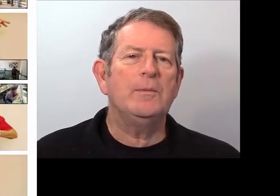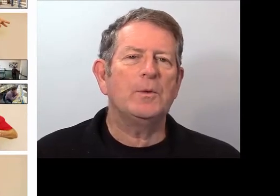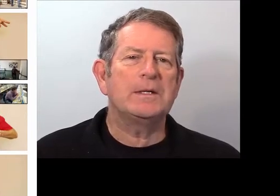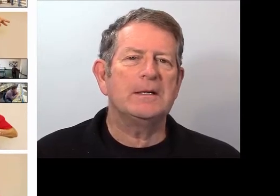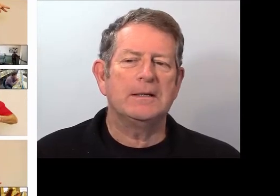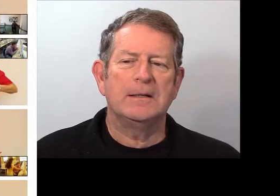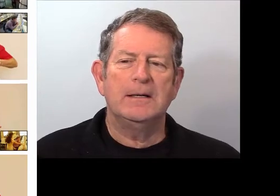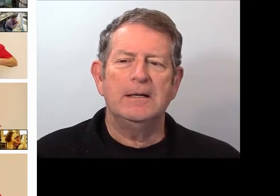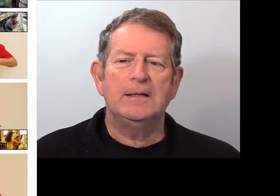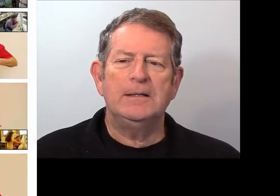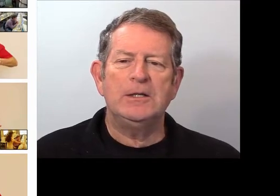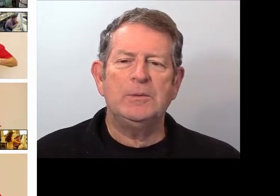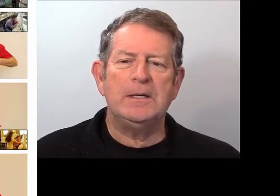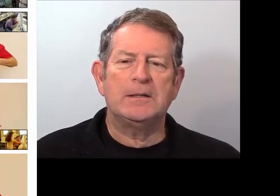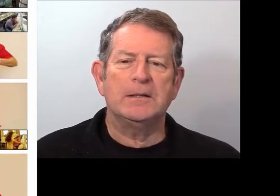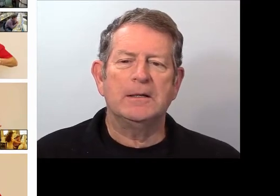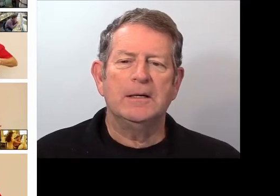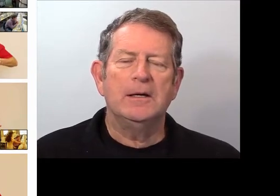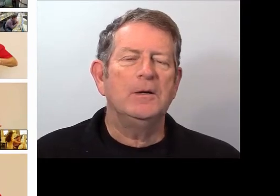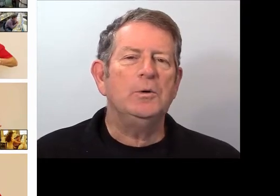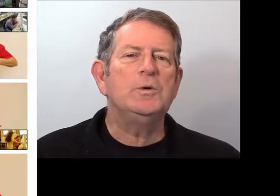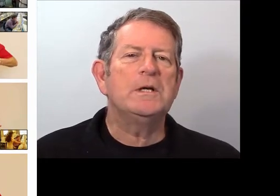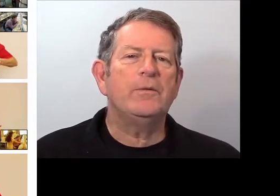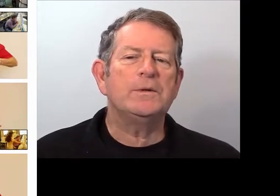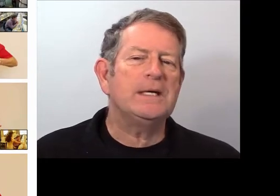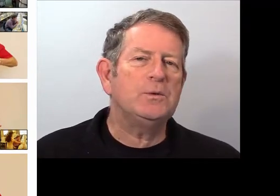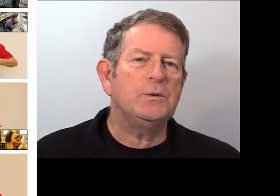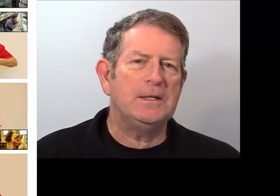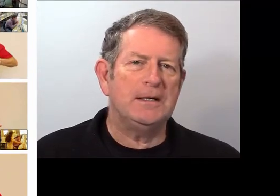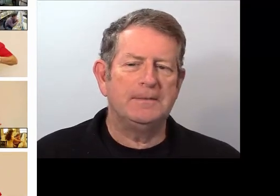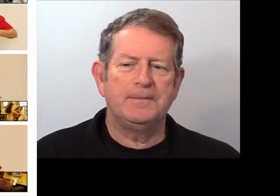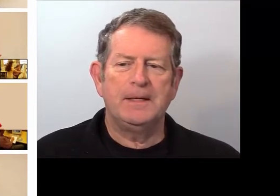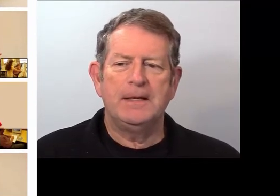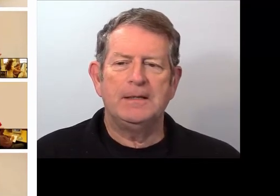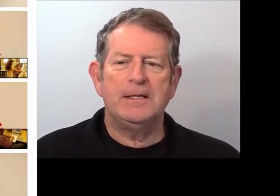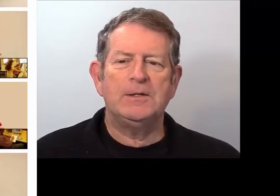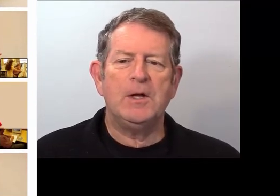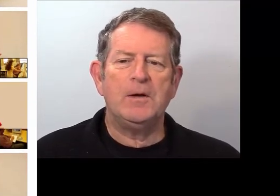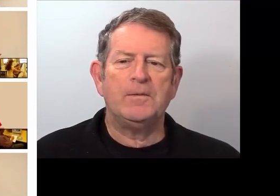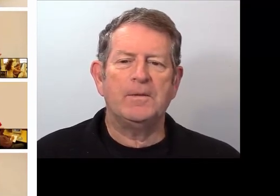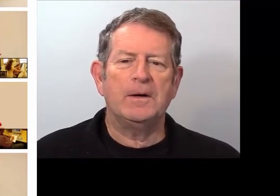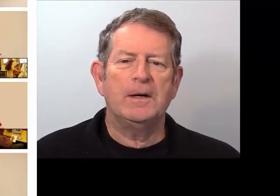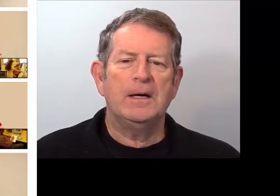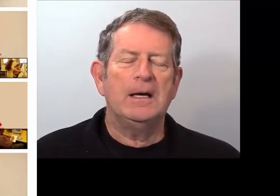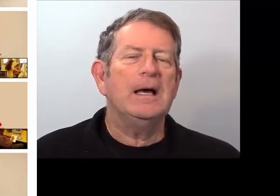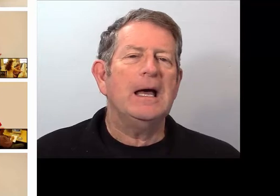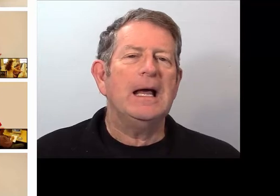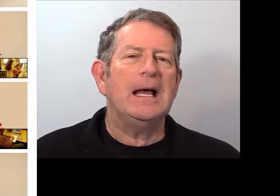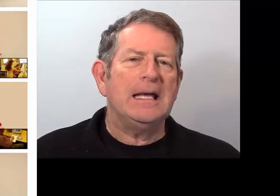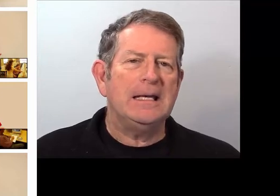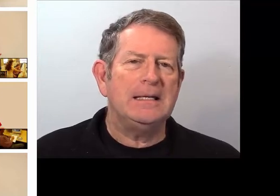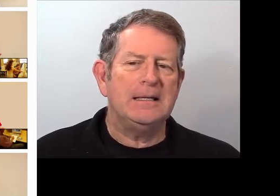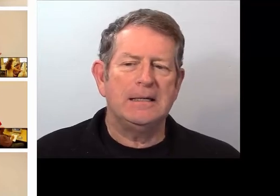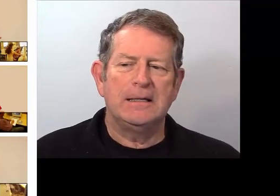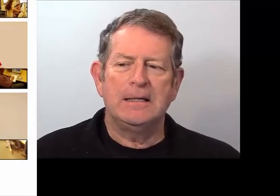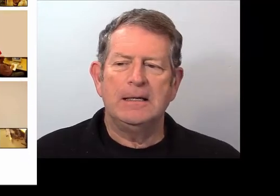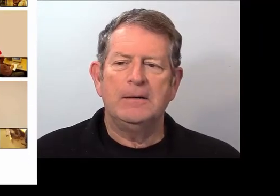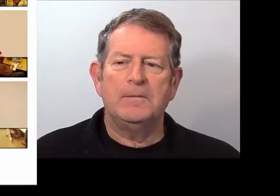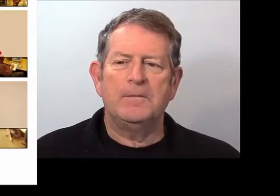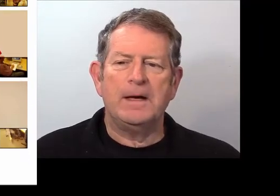monté 18 nous avons étudié 19 elle a aidé 20